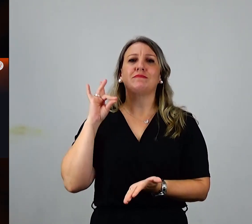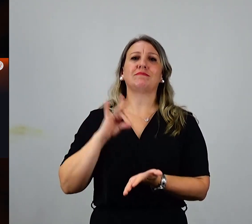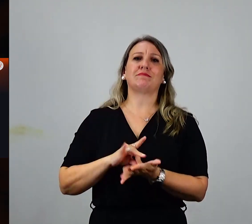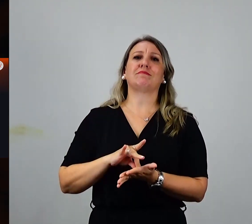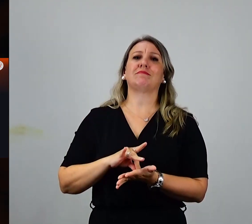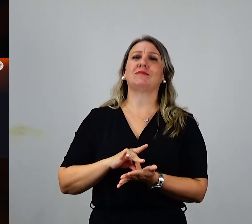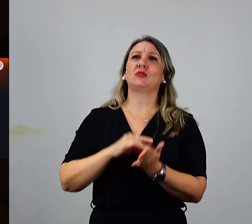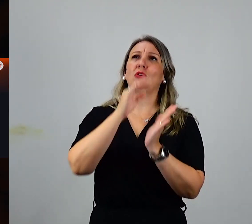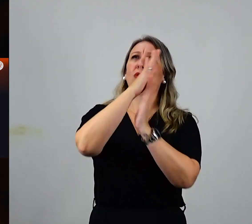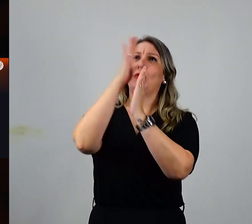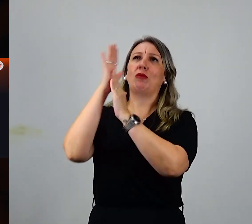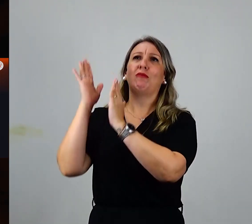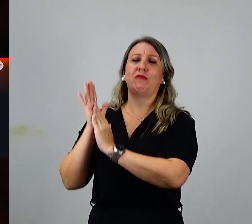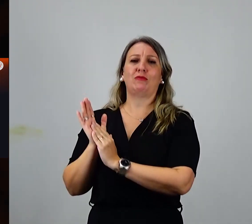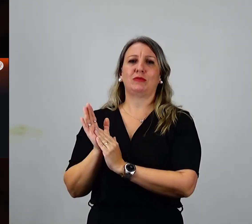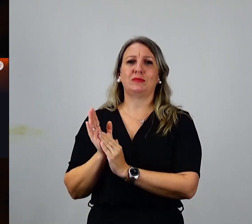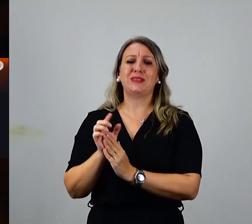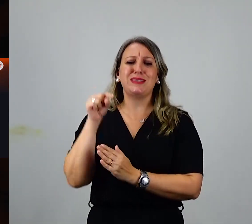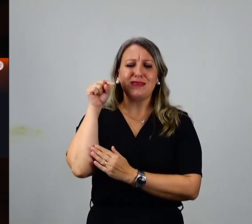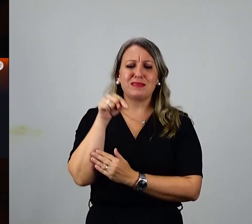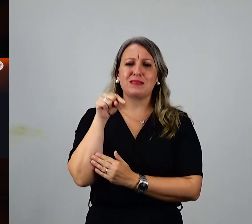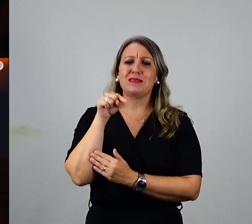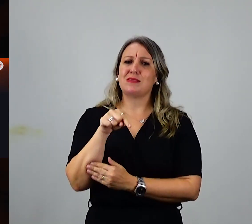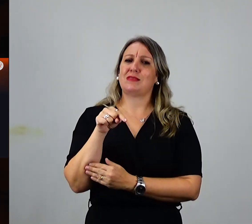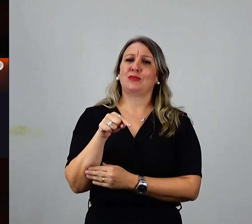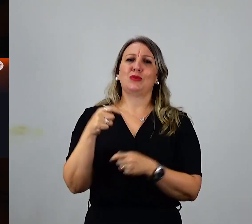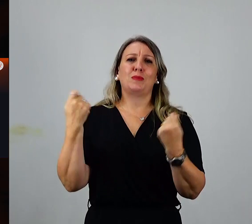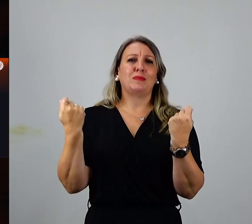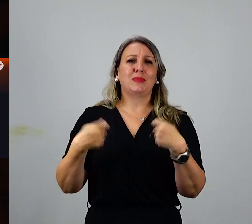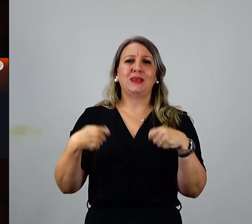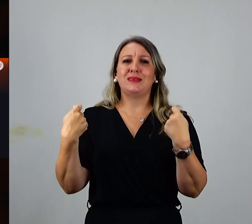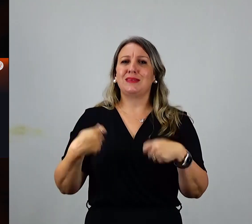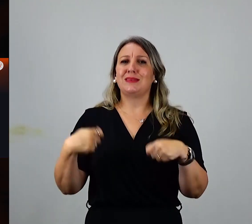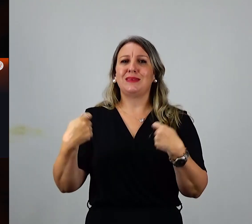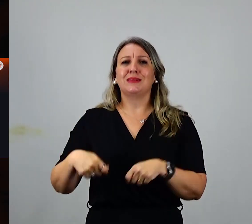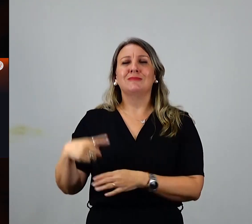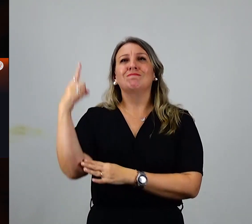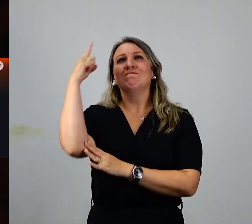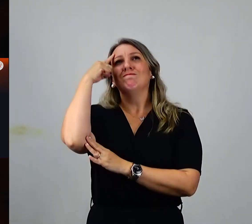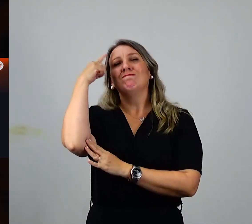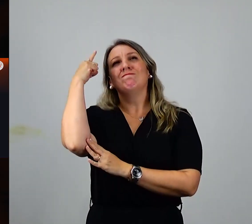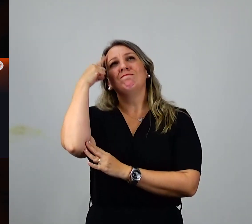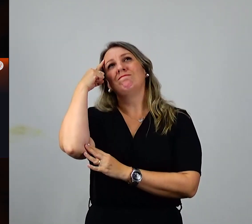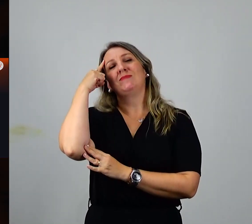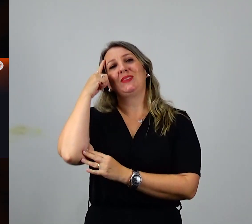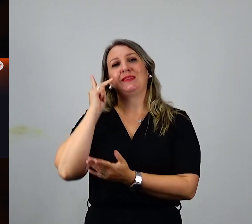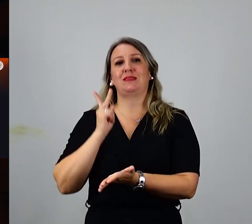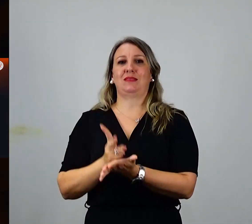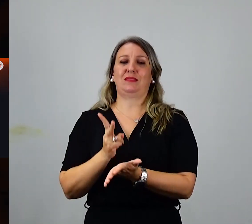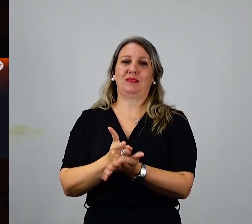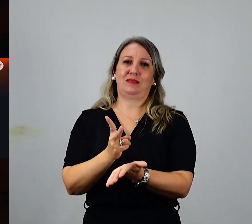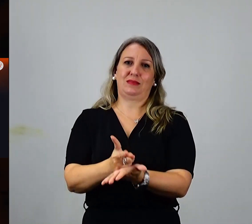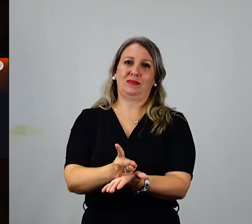existe, seja isso o que ocupe o pensamento de vocês.